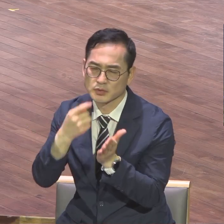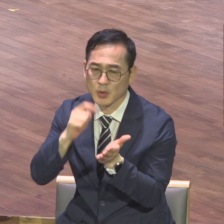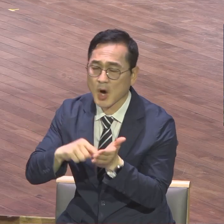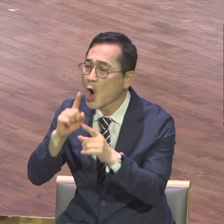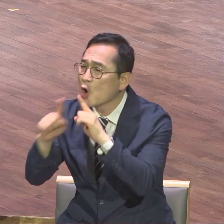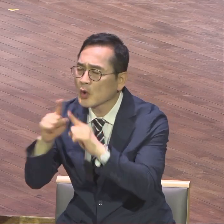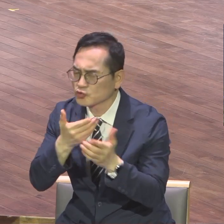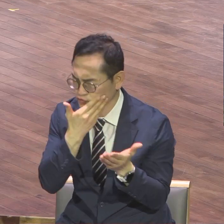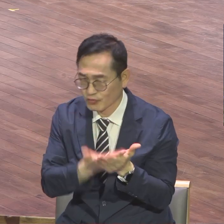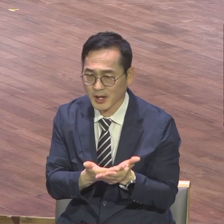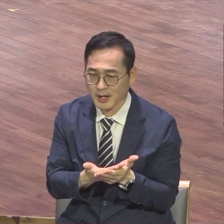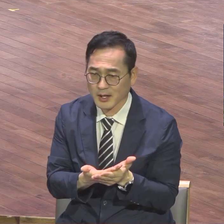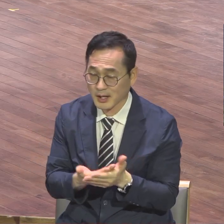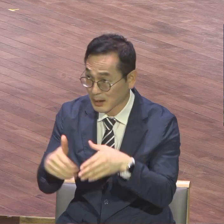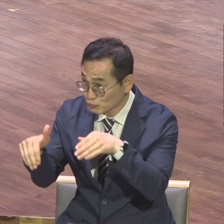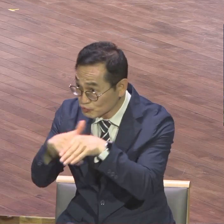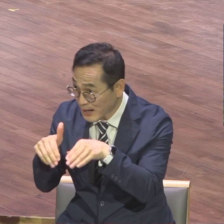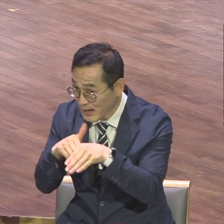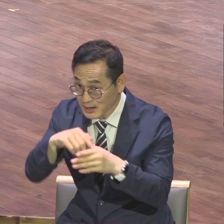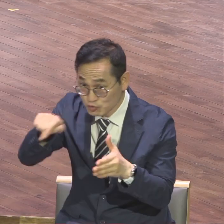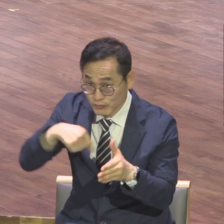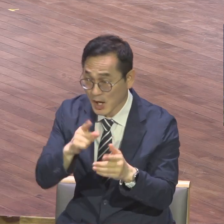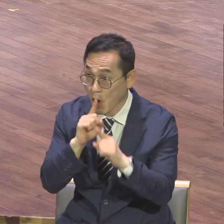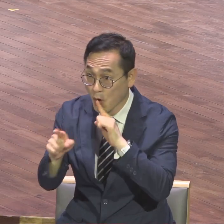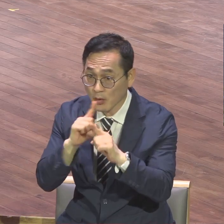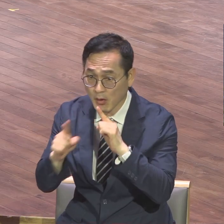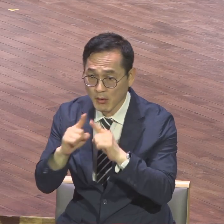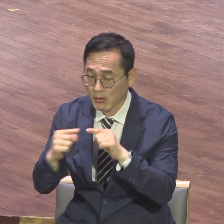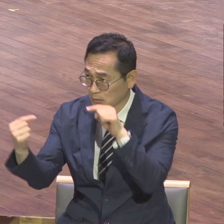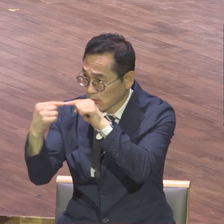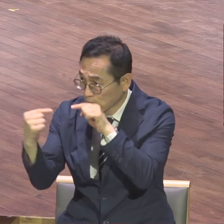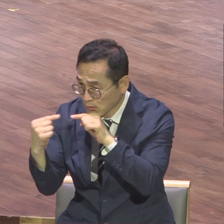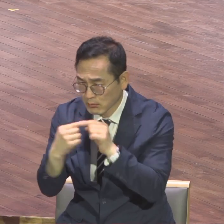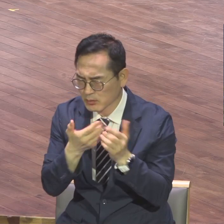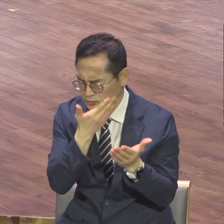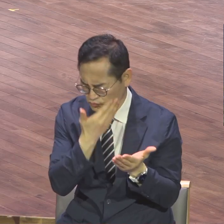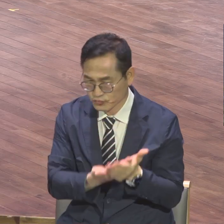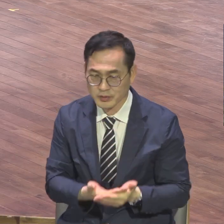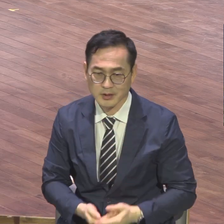이 사상이 이 완전히 생각이